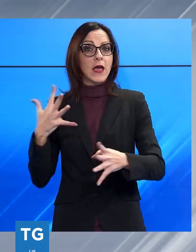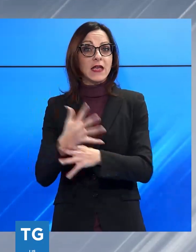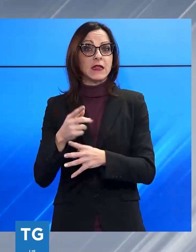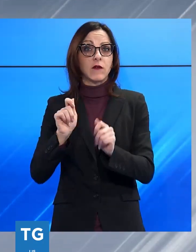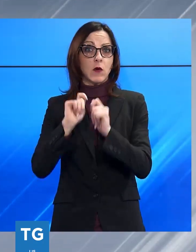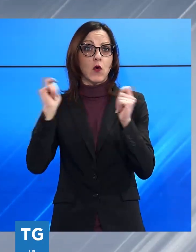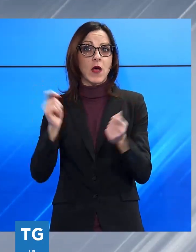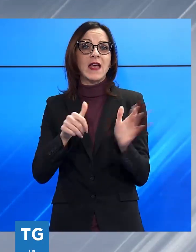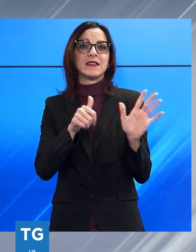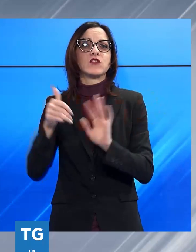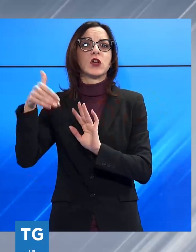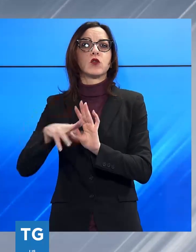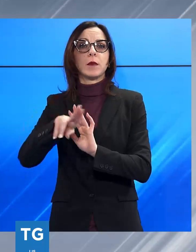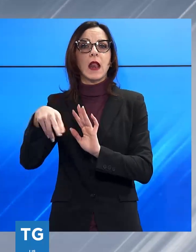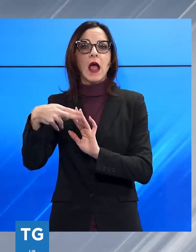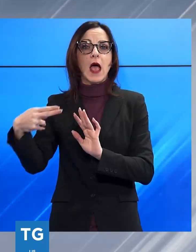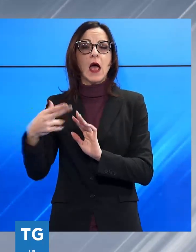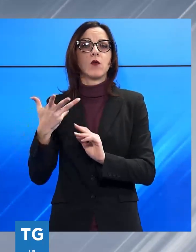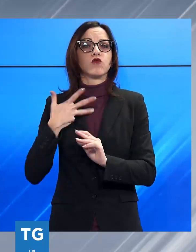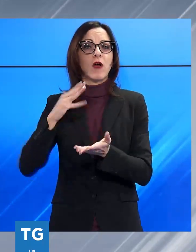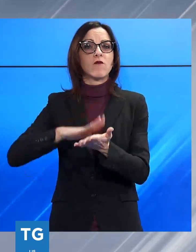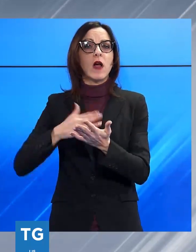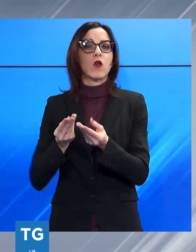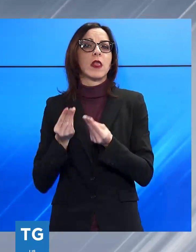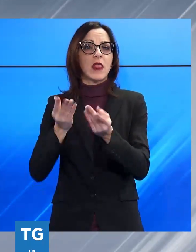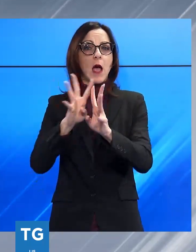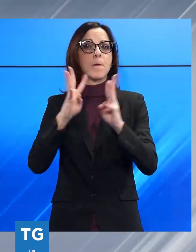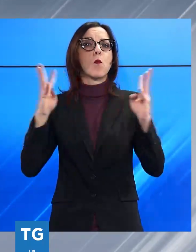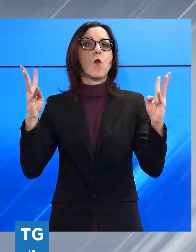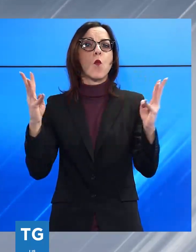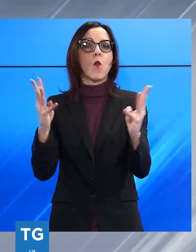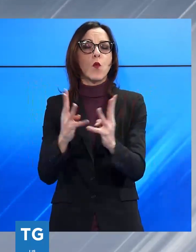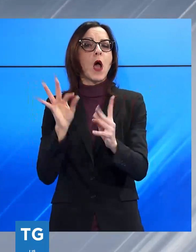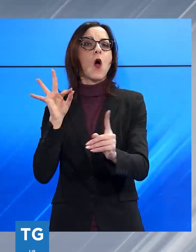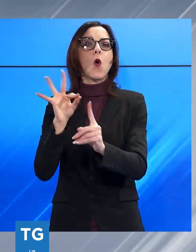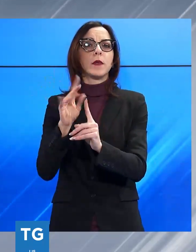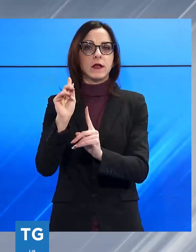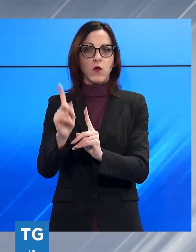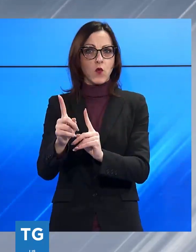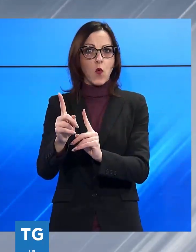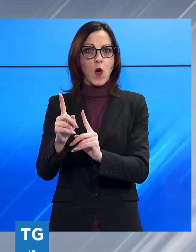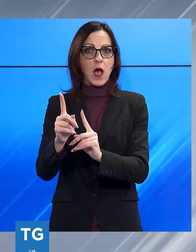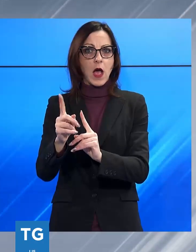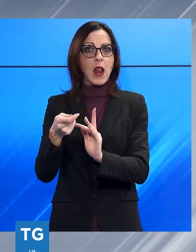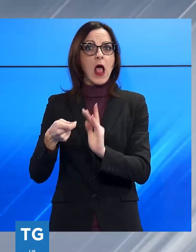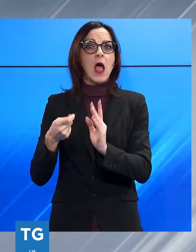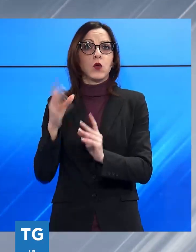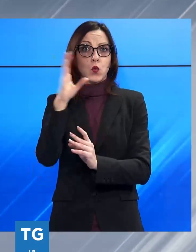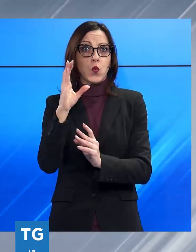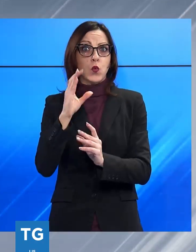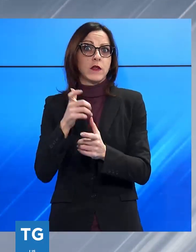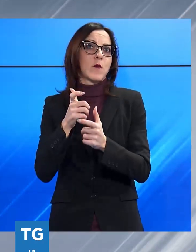di circa 600 mila euro prevede la valorizzazione della cinta muraria con l'obiettivo si spiega di implementare il turismo